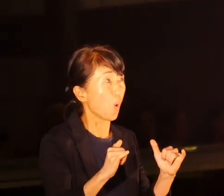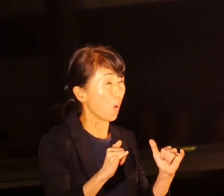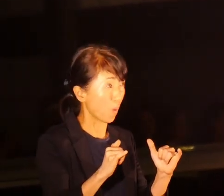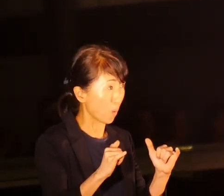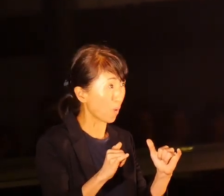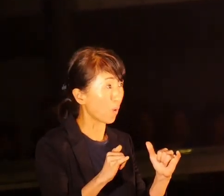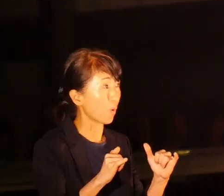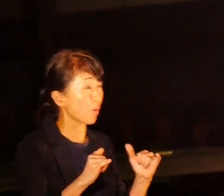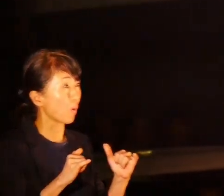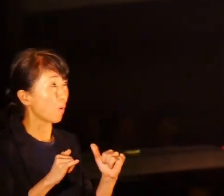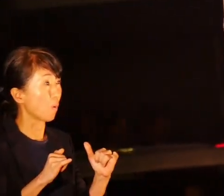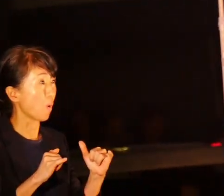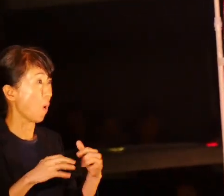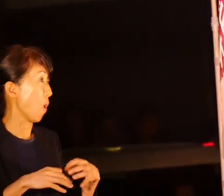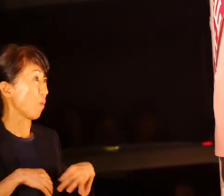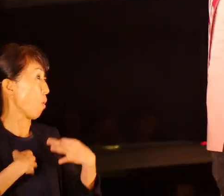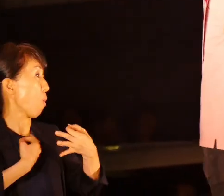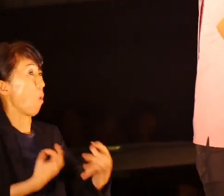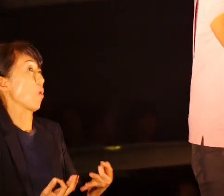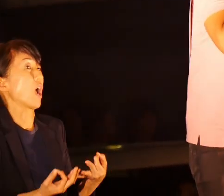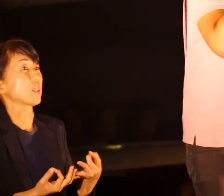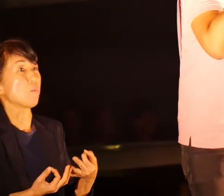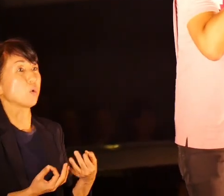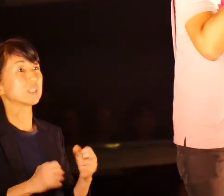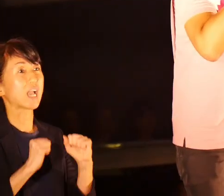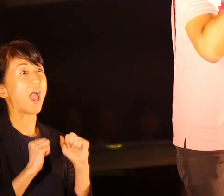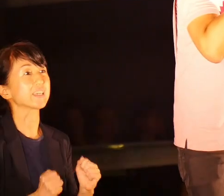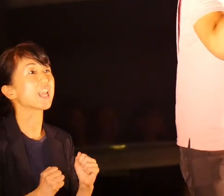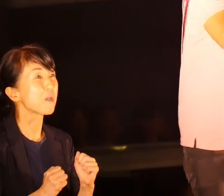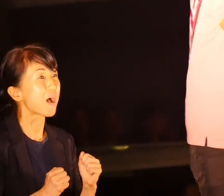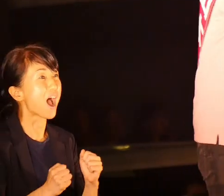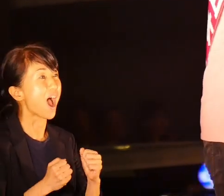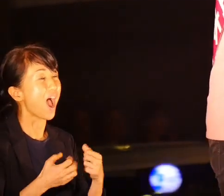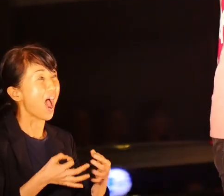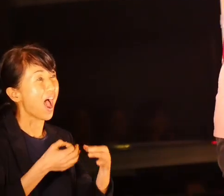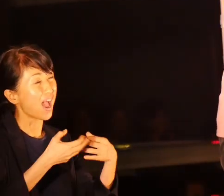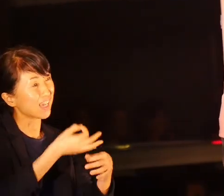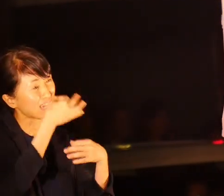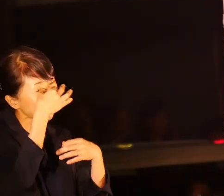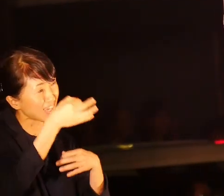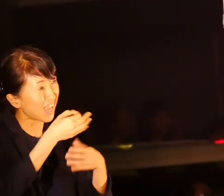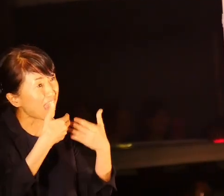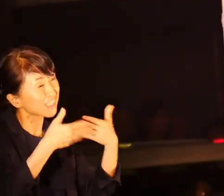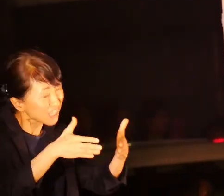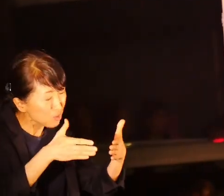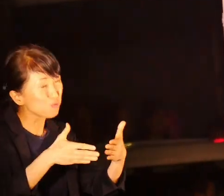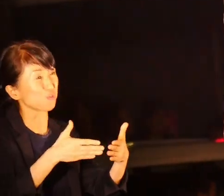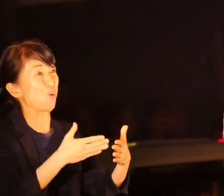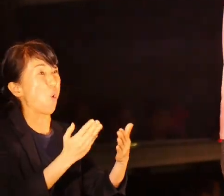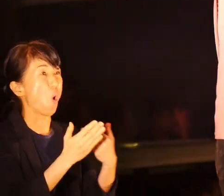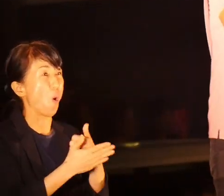そんな景気のいい人がいるんだったら、ぜひご寄付重ねてお願いします。